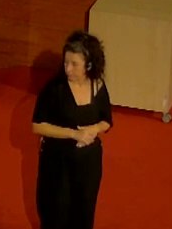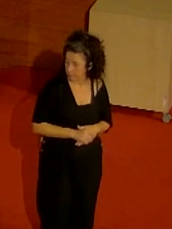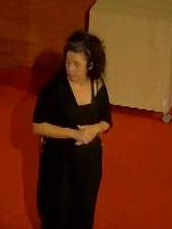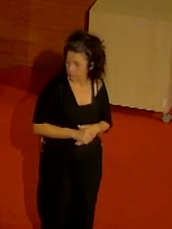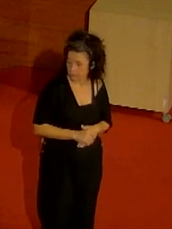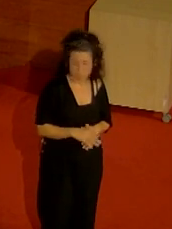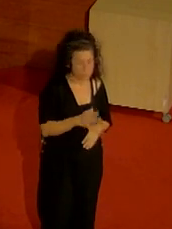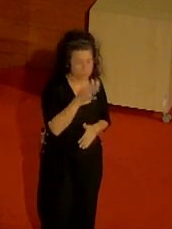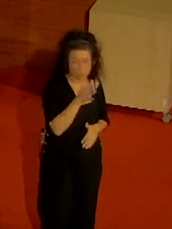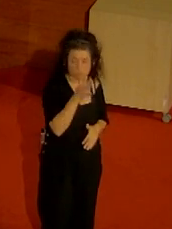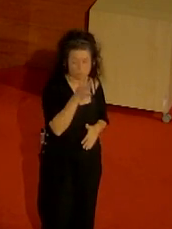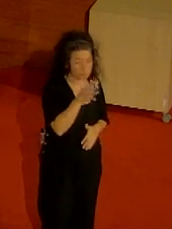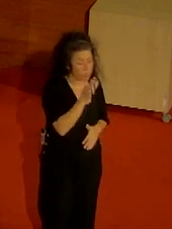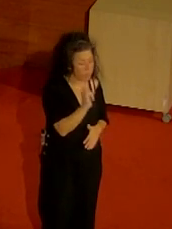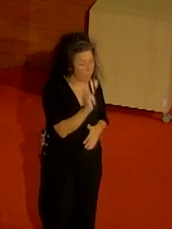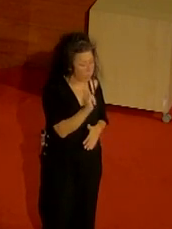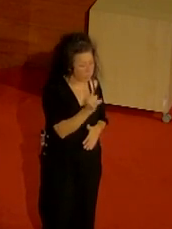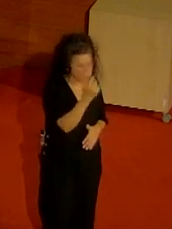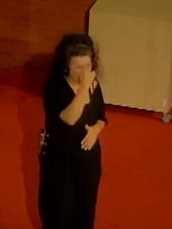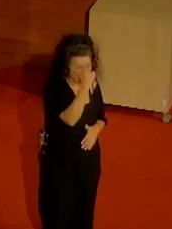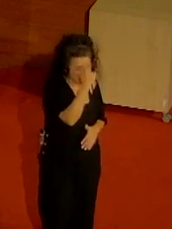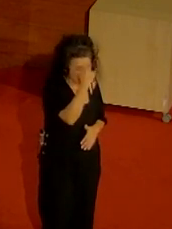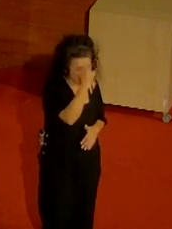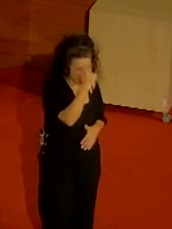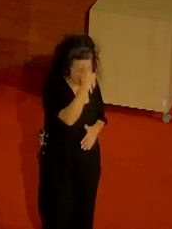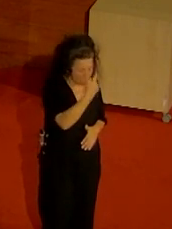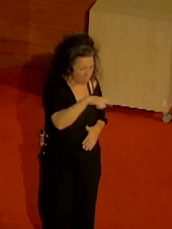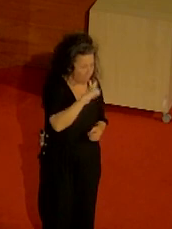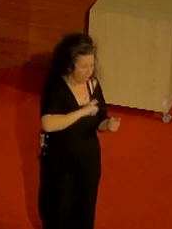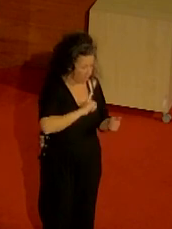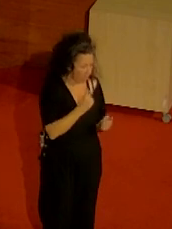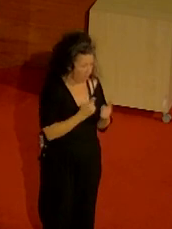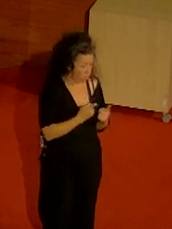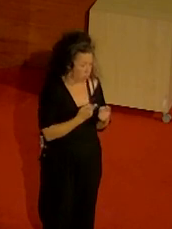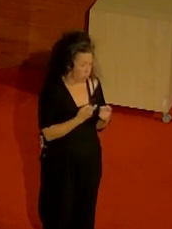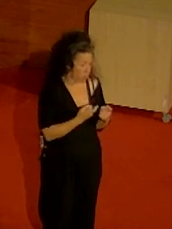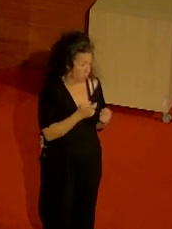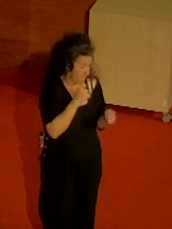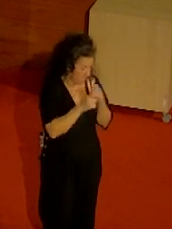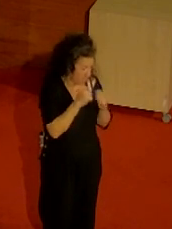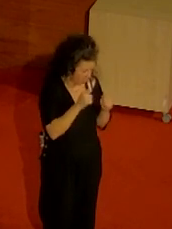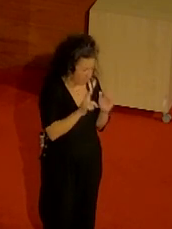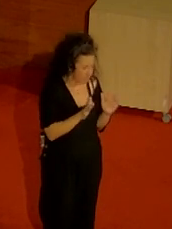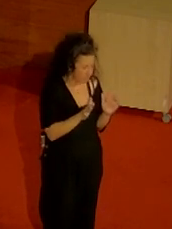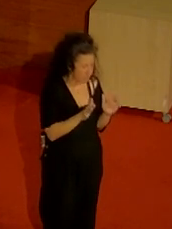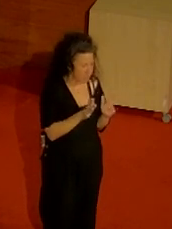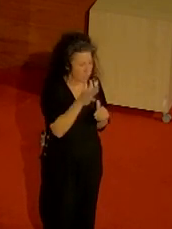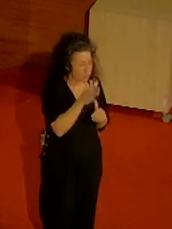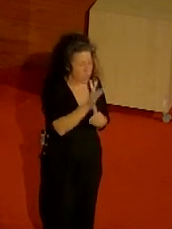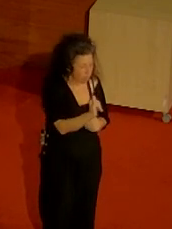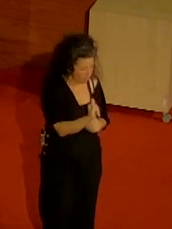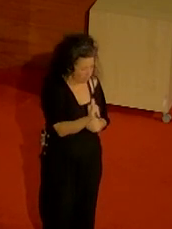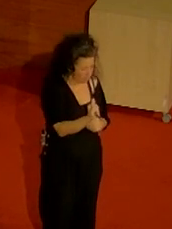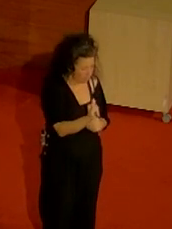Porque tenemos una obsesión, algunos de gremio, y tiene su fundamento, y ahora lo vamos a defender también, pero cubrir solo